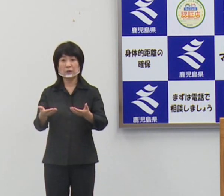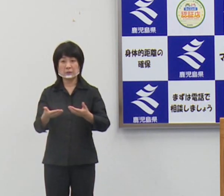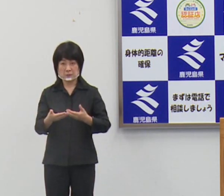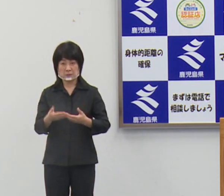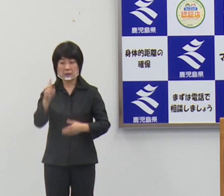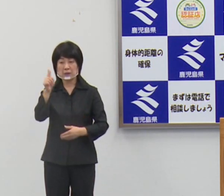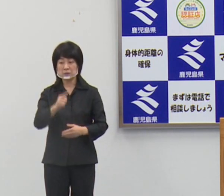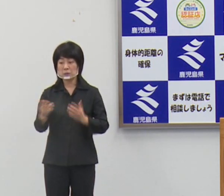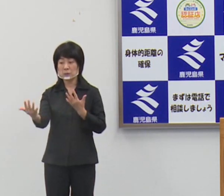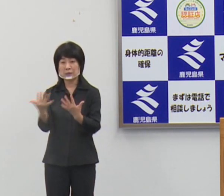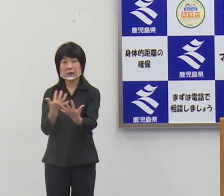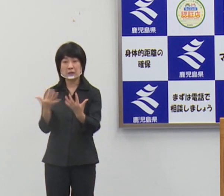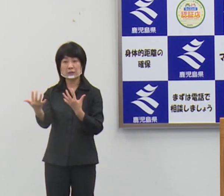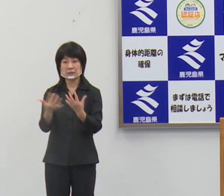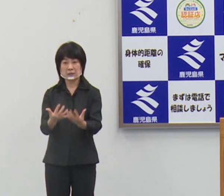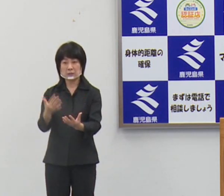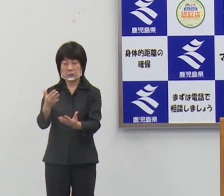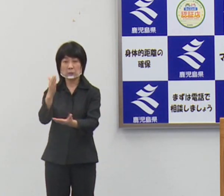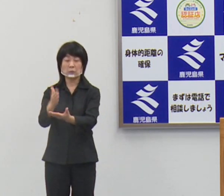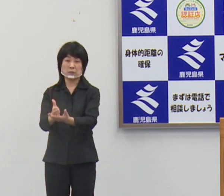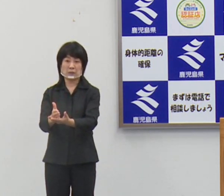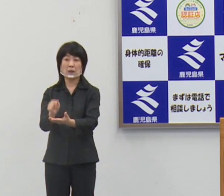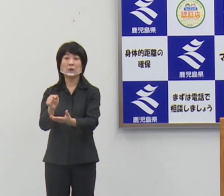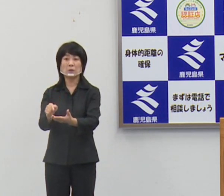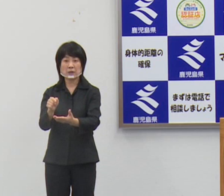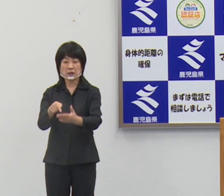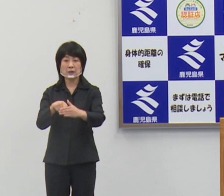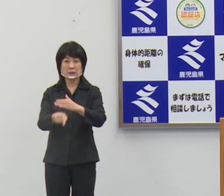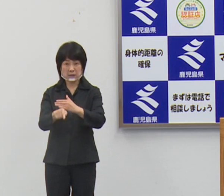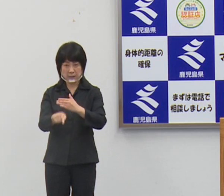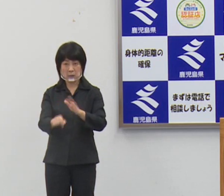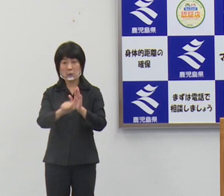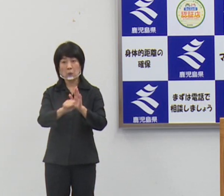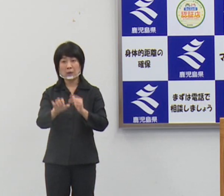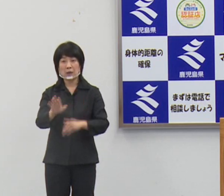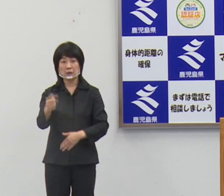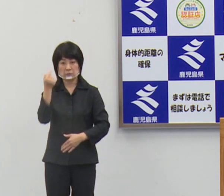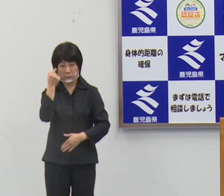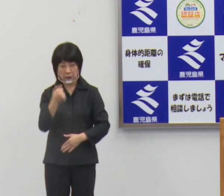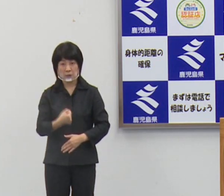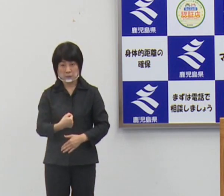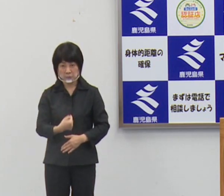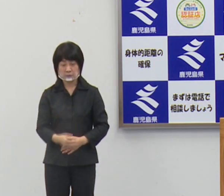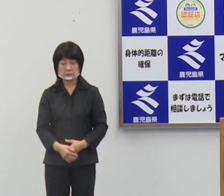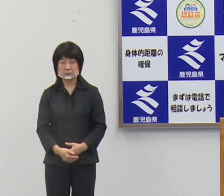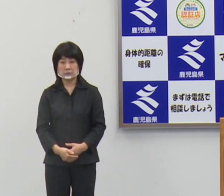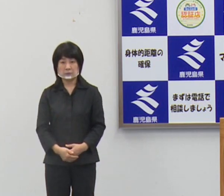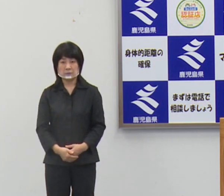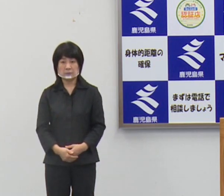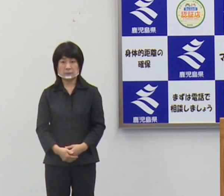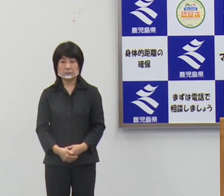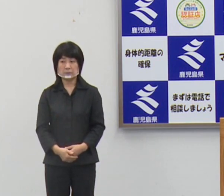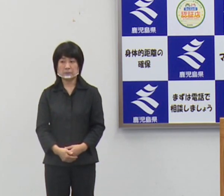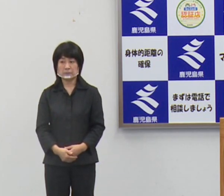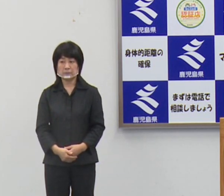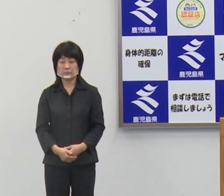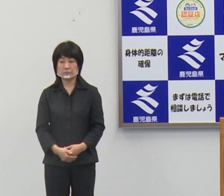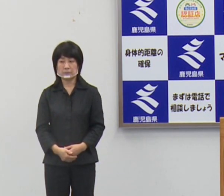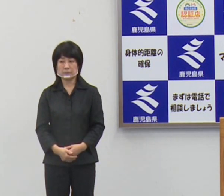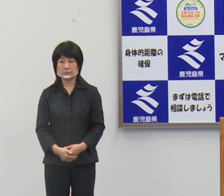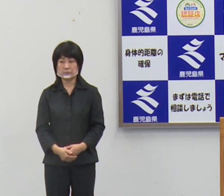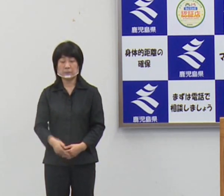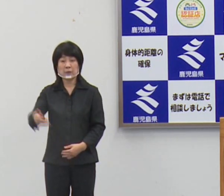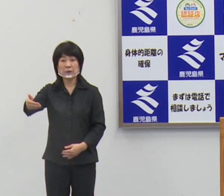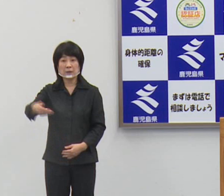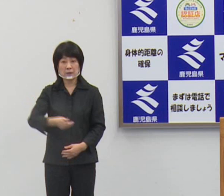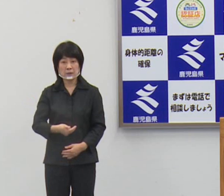抑えることができたというのがこの感染者数に表れてきているのではないかというふうに思っております。 まあ、一